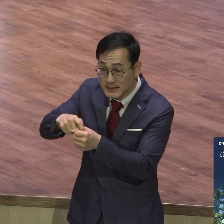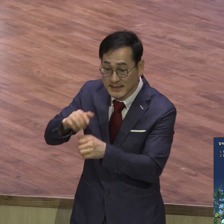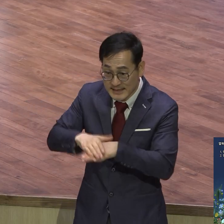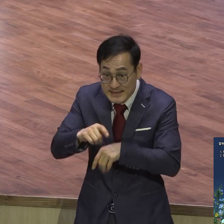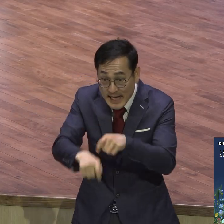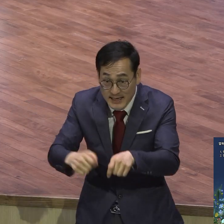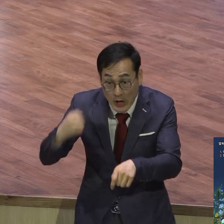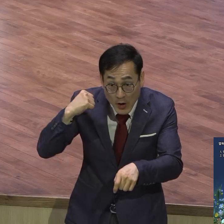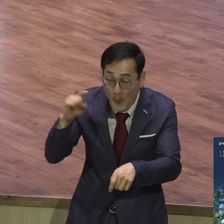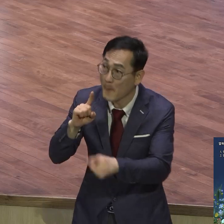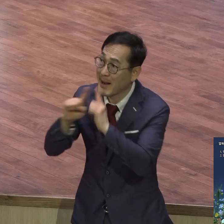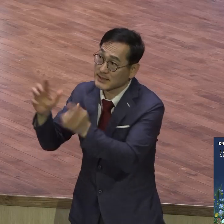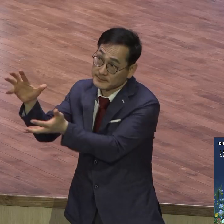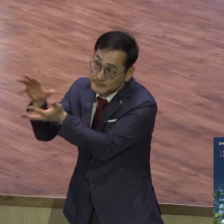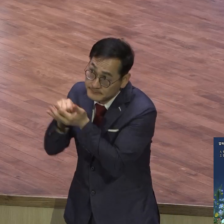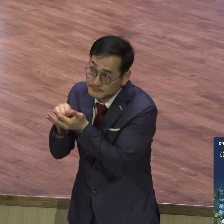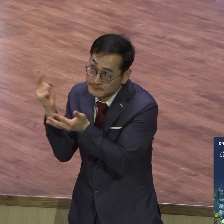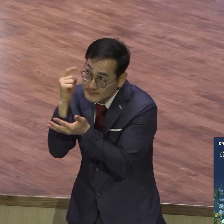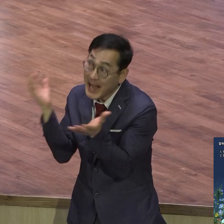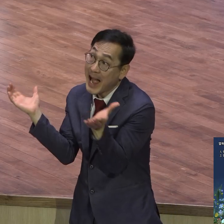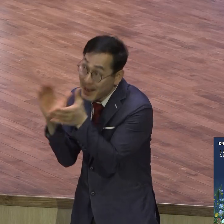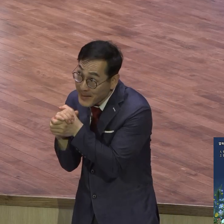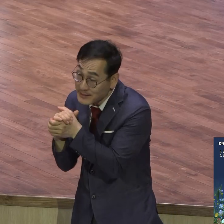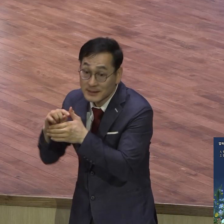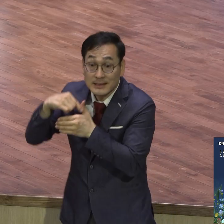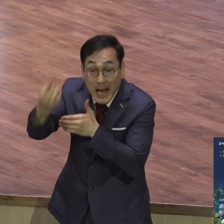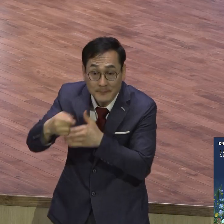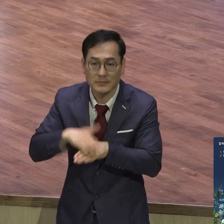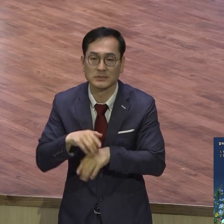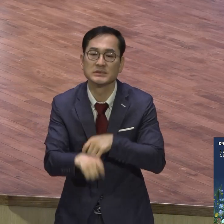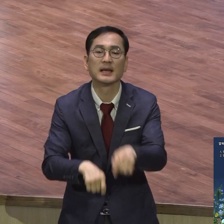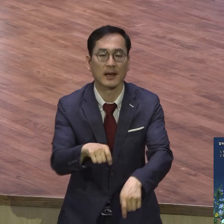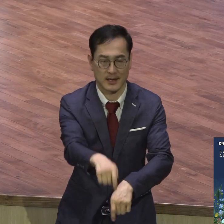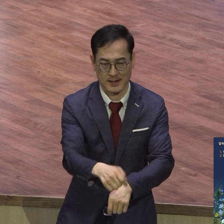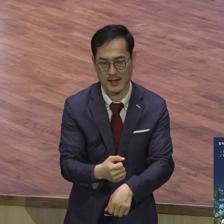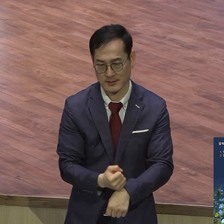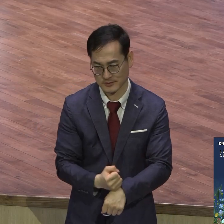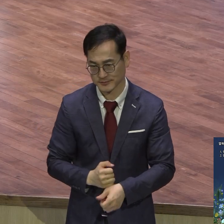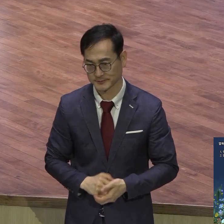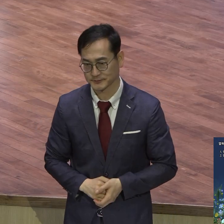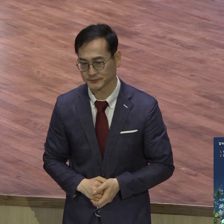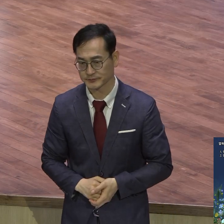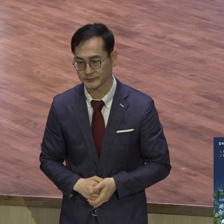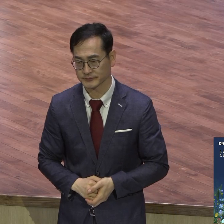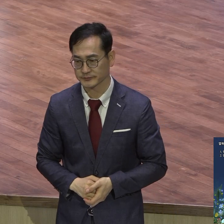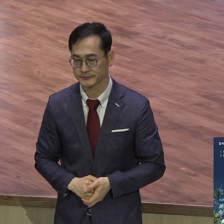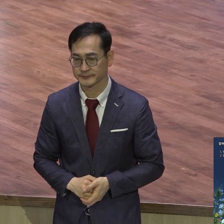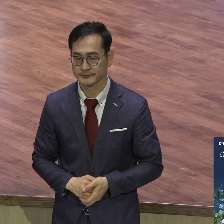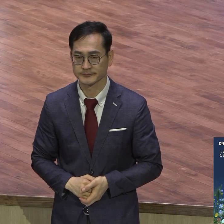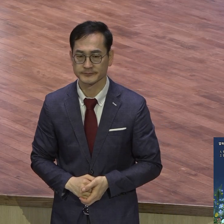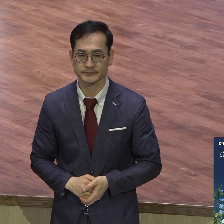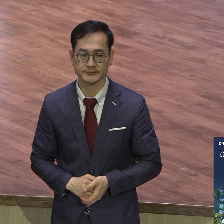실행하는 사람 실행력 무엇보다 핵심은 하나님 뜻을 행하는 것입니다. 하나님 뜻